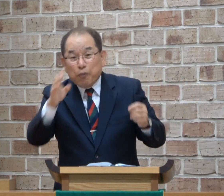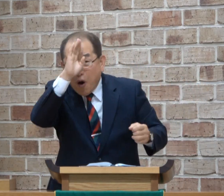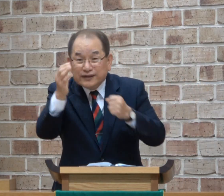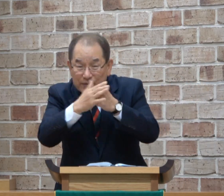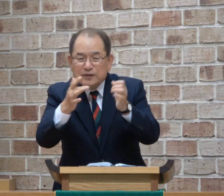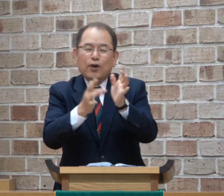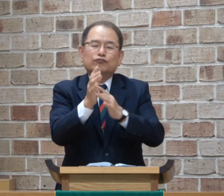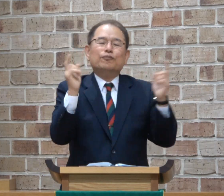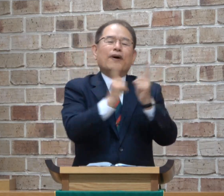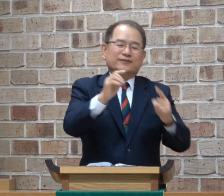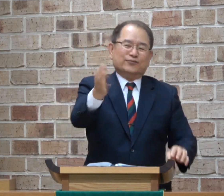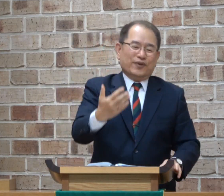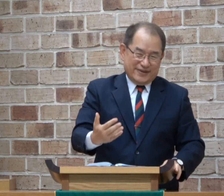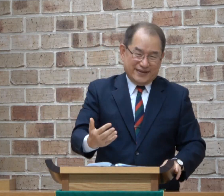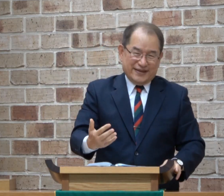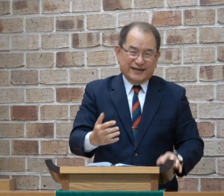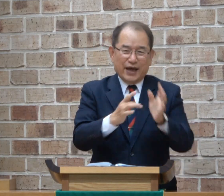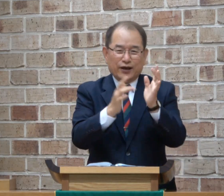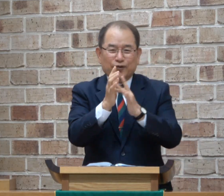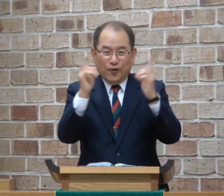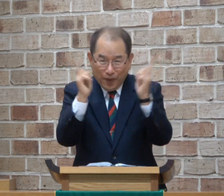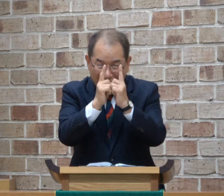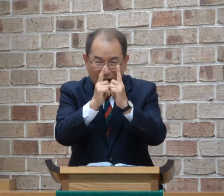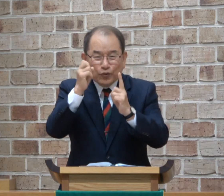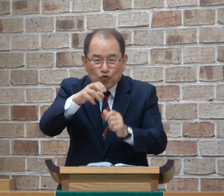만나게 되었습니다. 그리고 구원의 은혜를 체험했습니다.